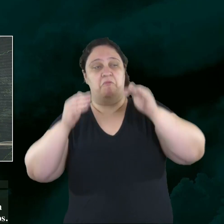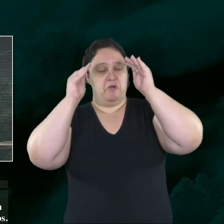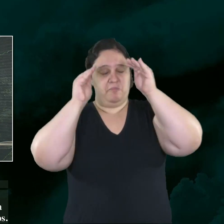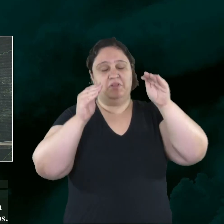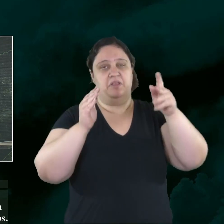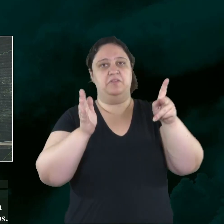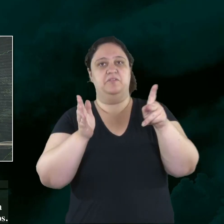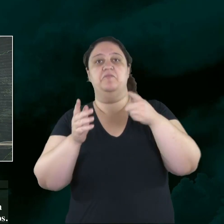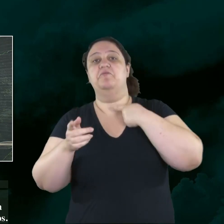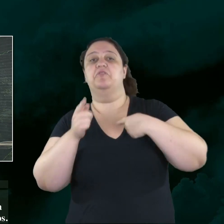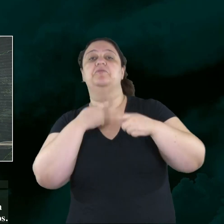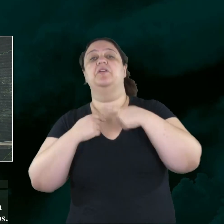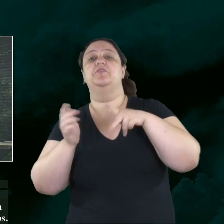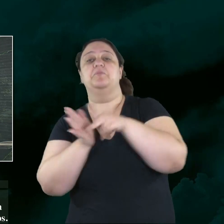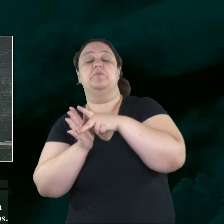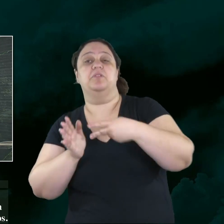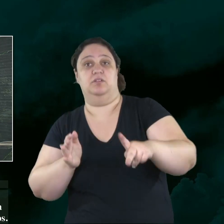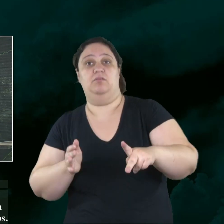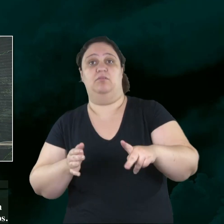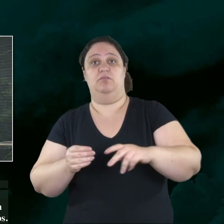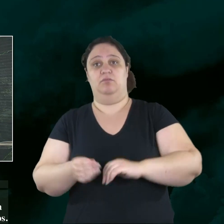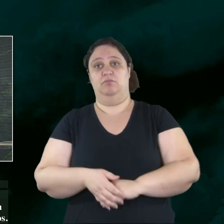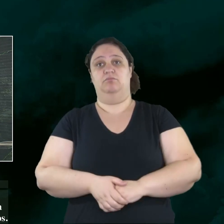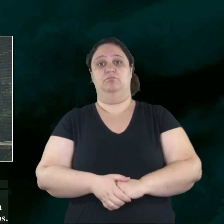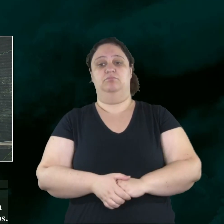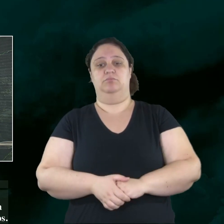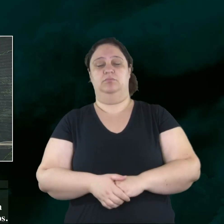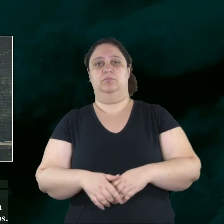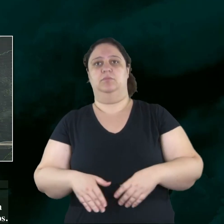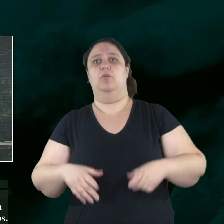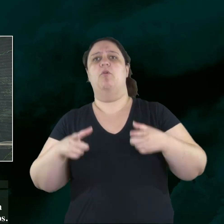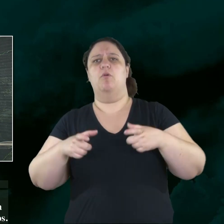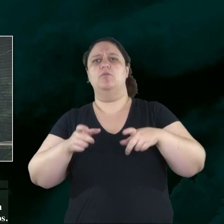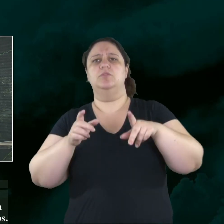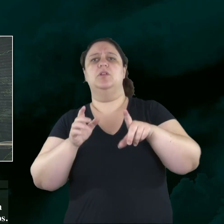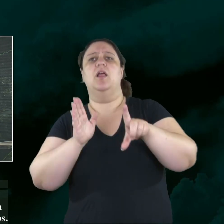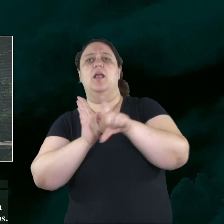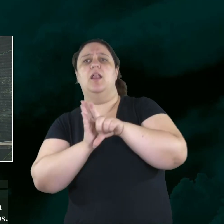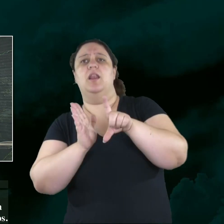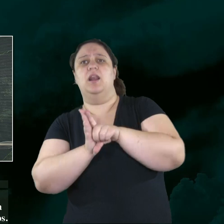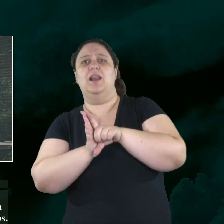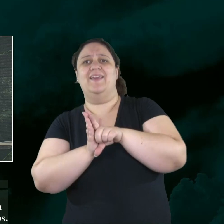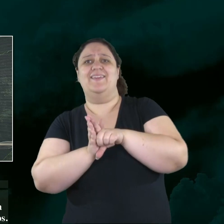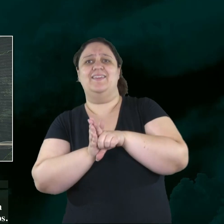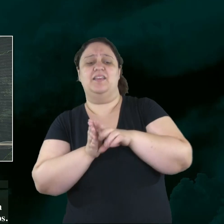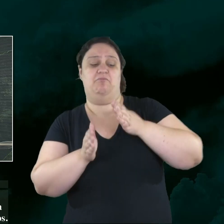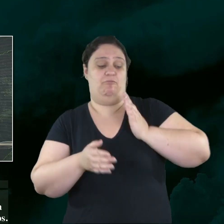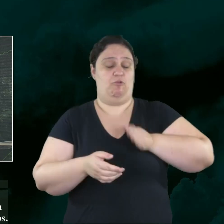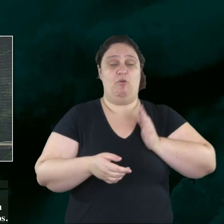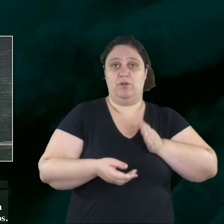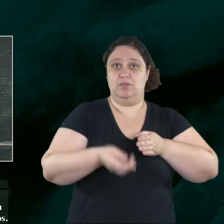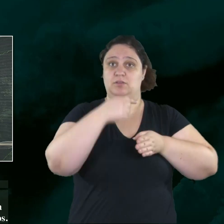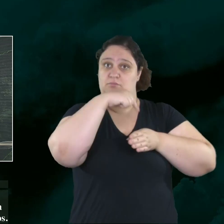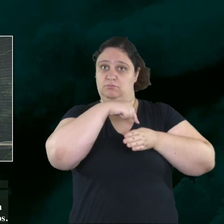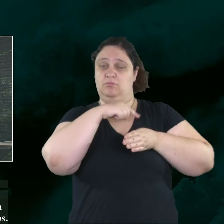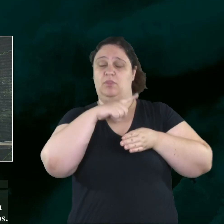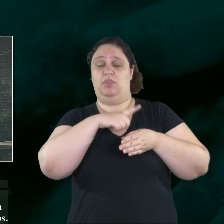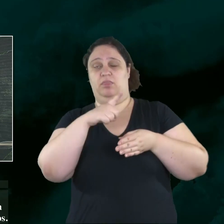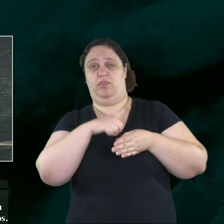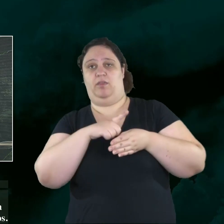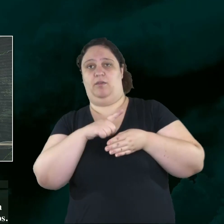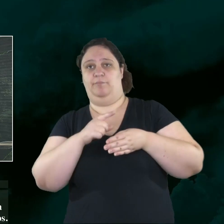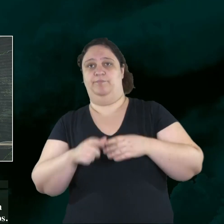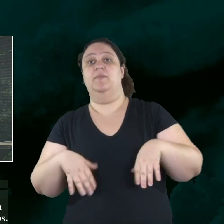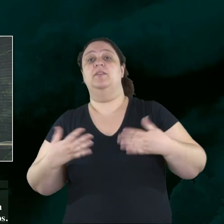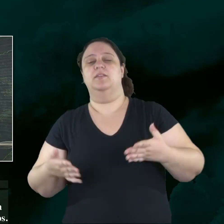lei? Estes mostram a norma da lei gravada no seu coração. Essa lei já está